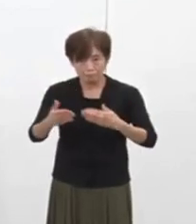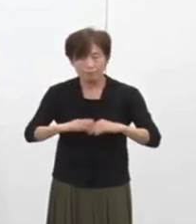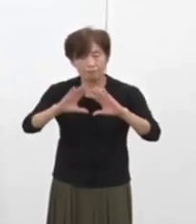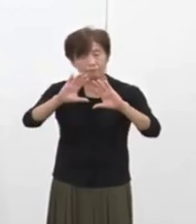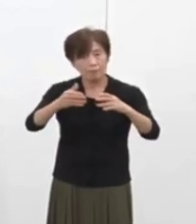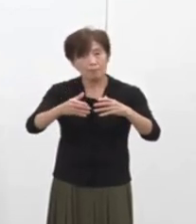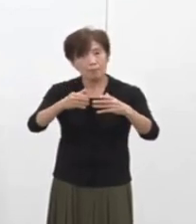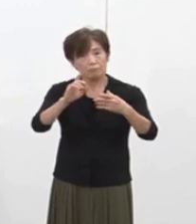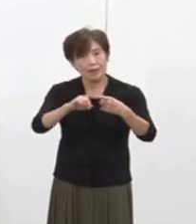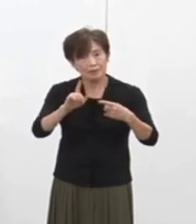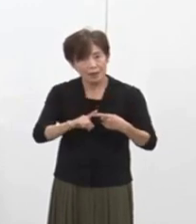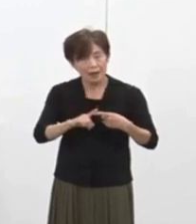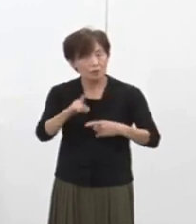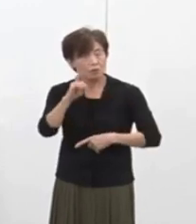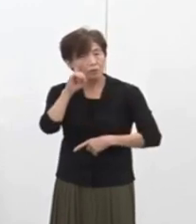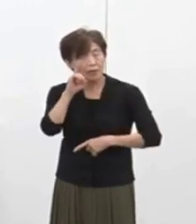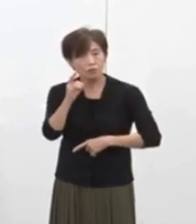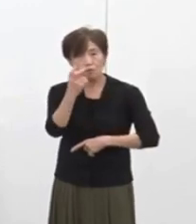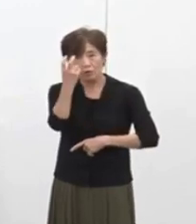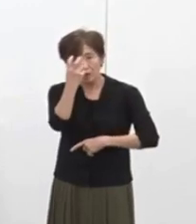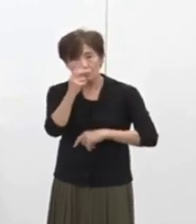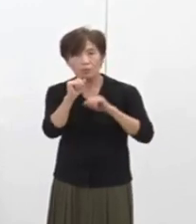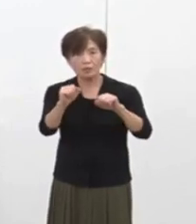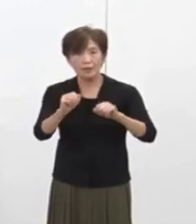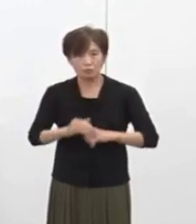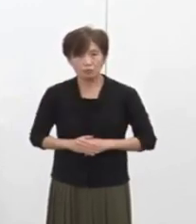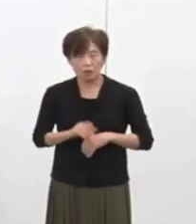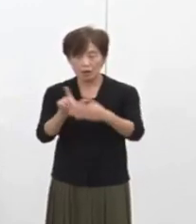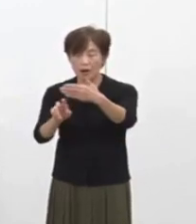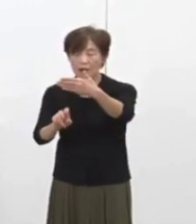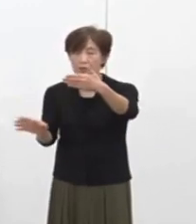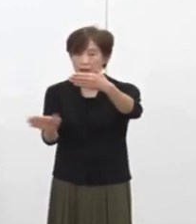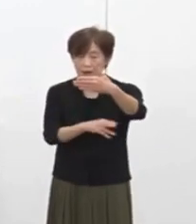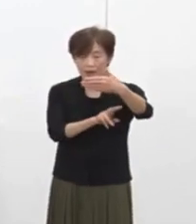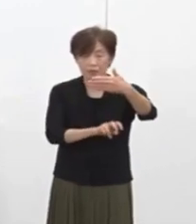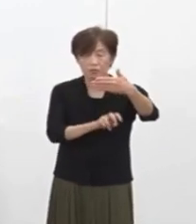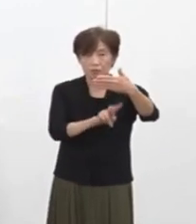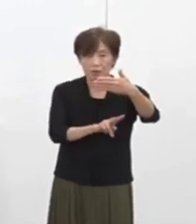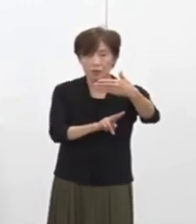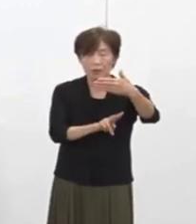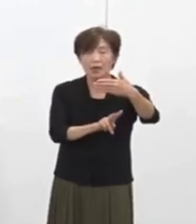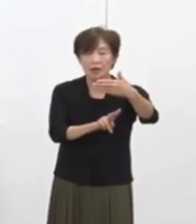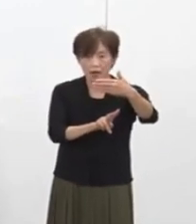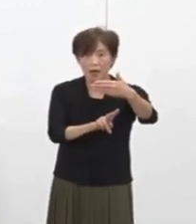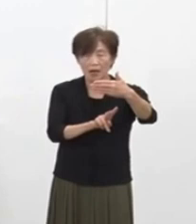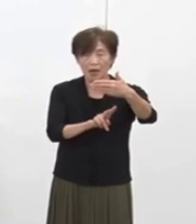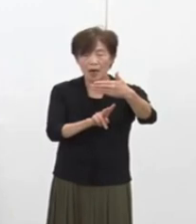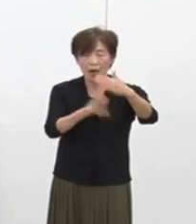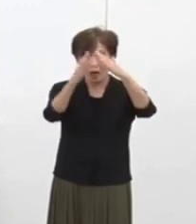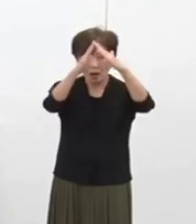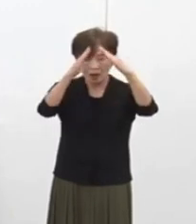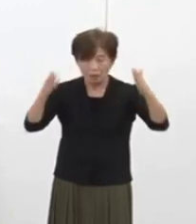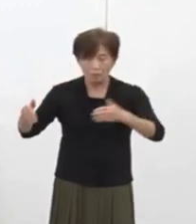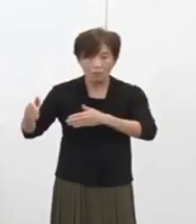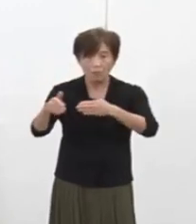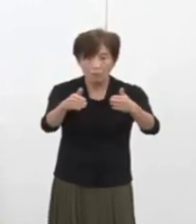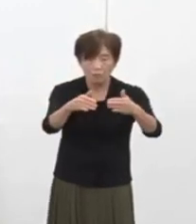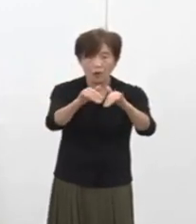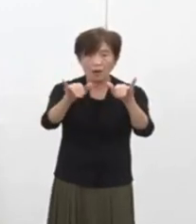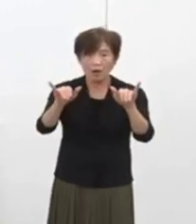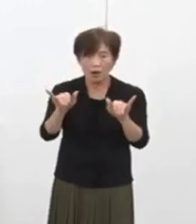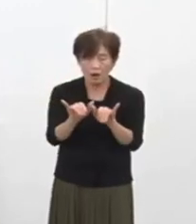証なども行ってまいります。なお、9月20日から22日の御堂筋サテライトプレ社会実験の期間